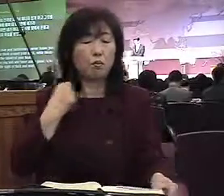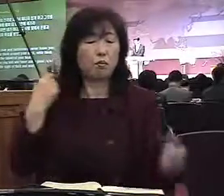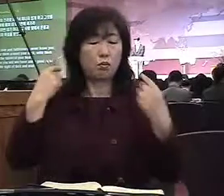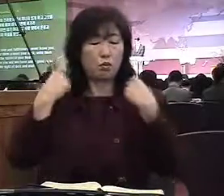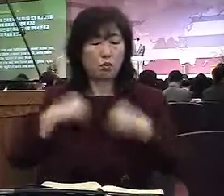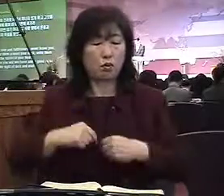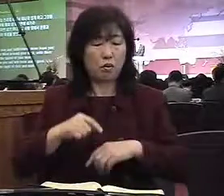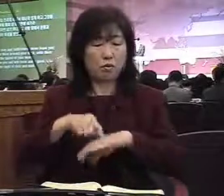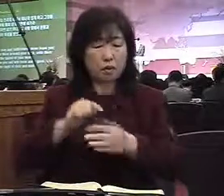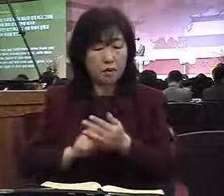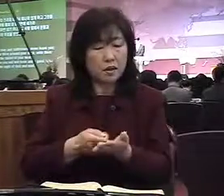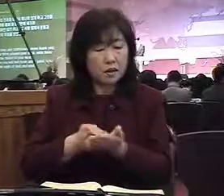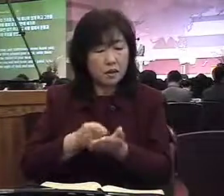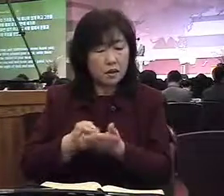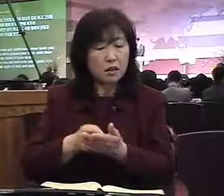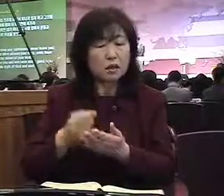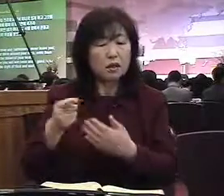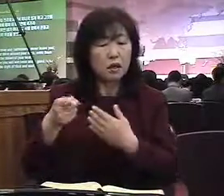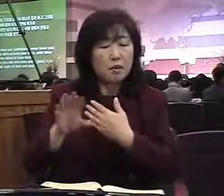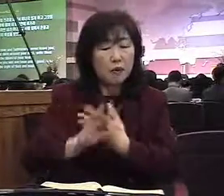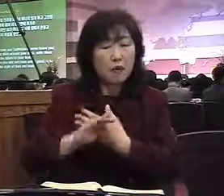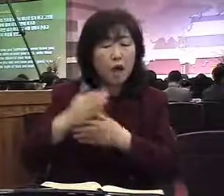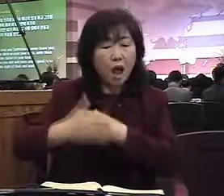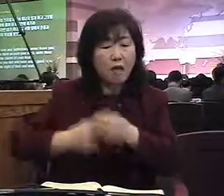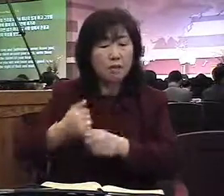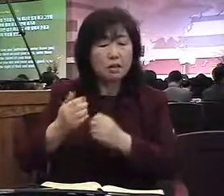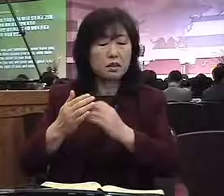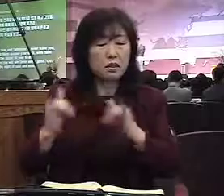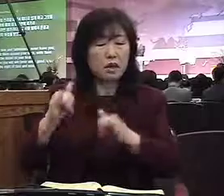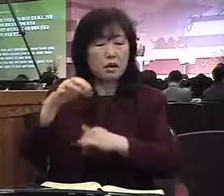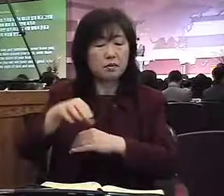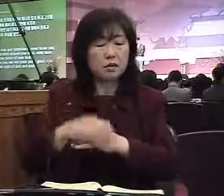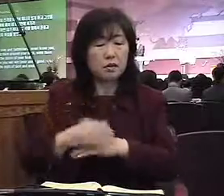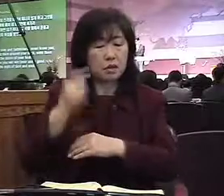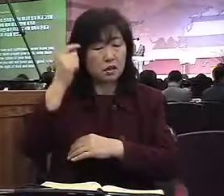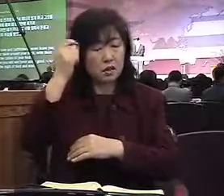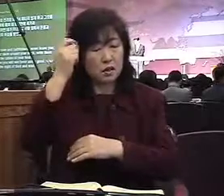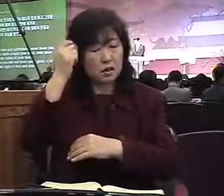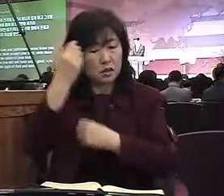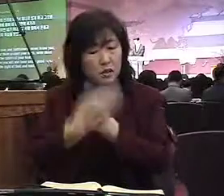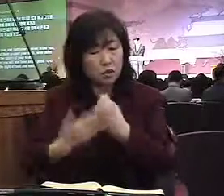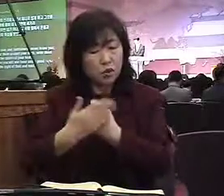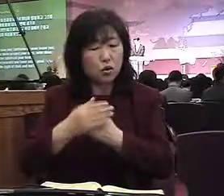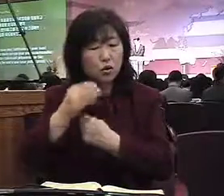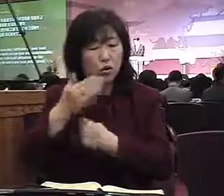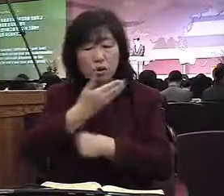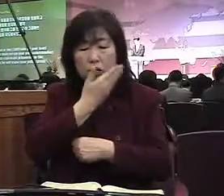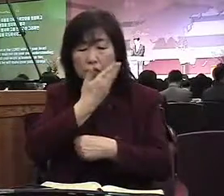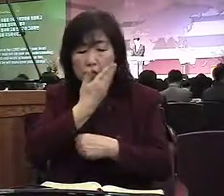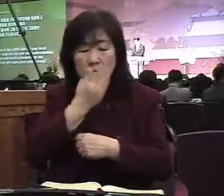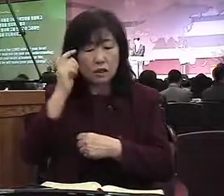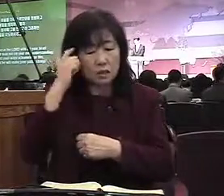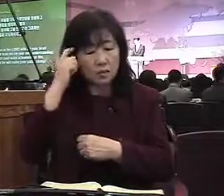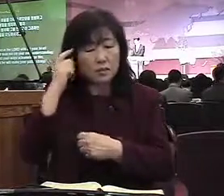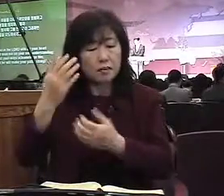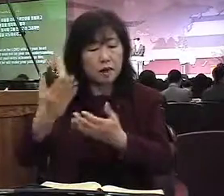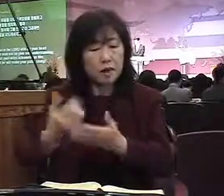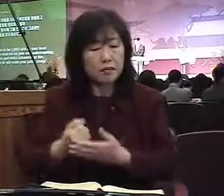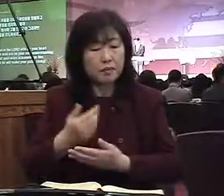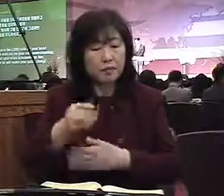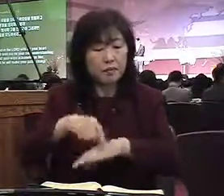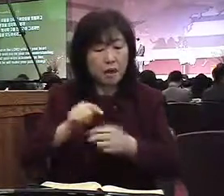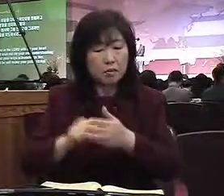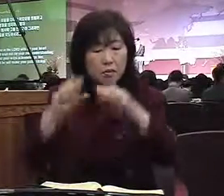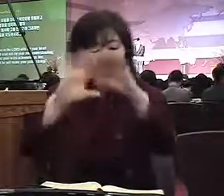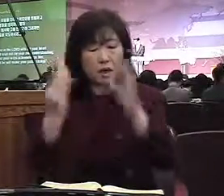내 마음판에 새기라. 그리하면 내가 하나님과 사람 앞에서 은총과 기분이 여김을 받으리라. 너는 마음을